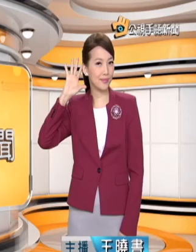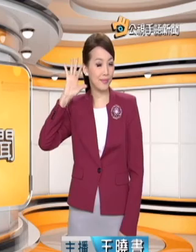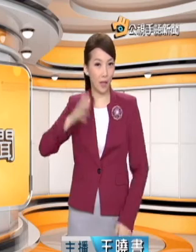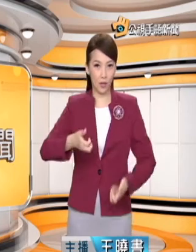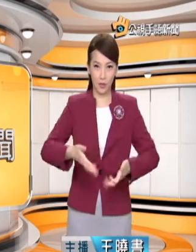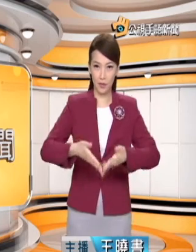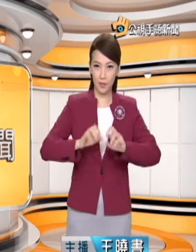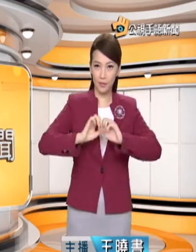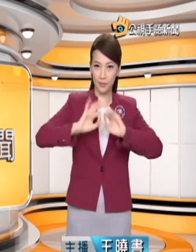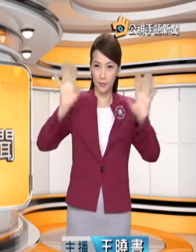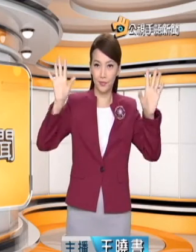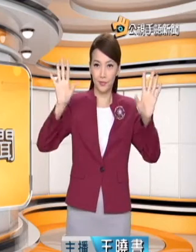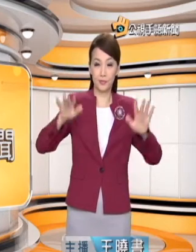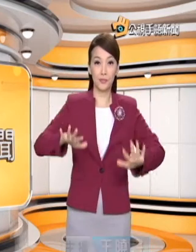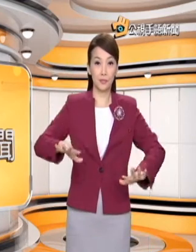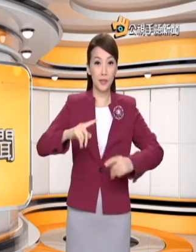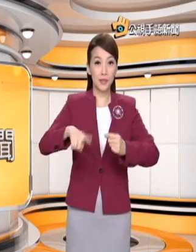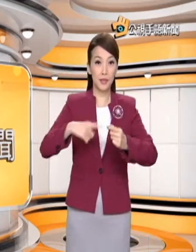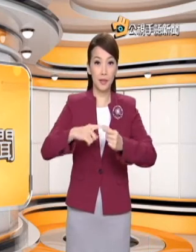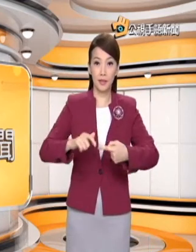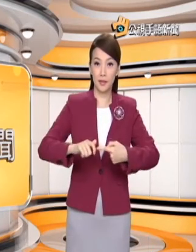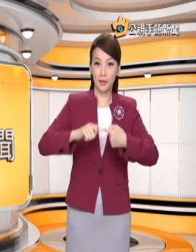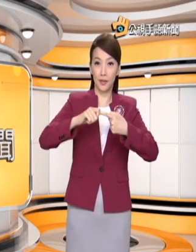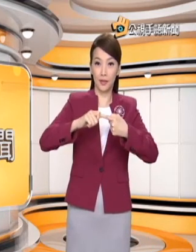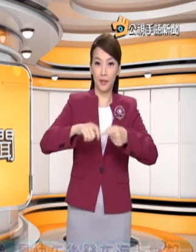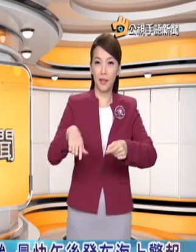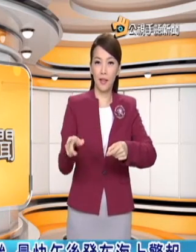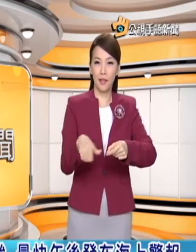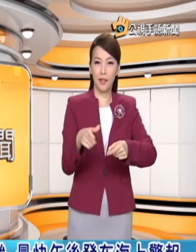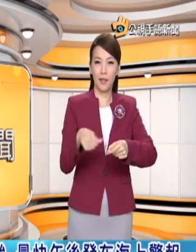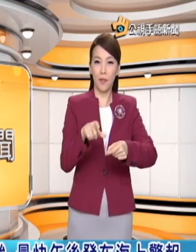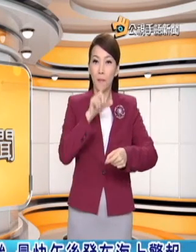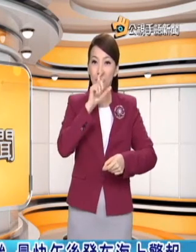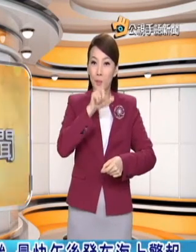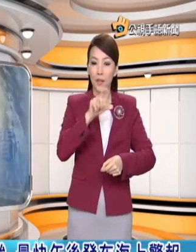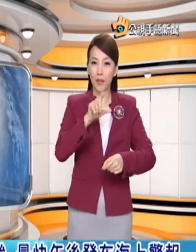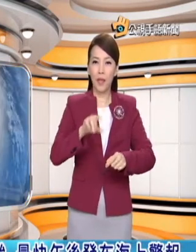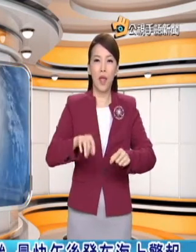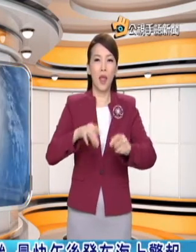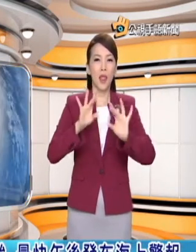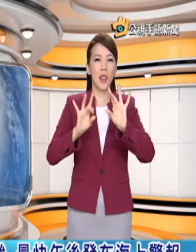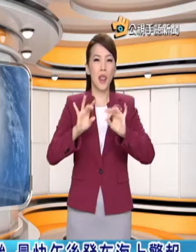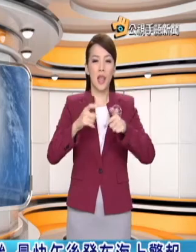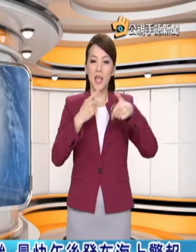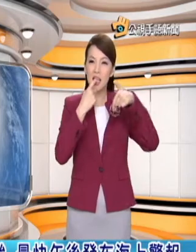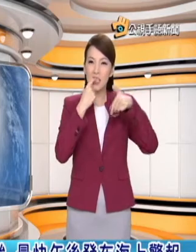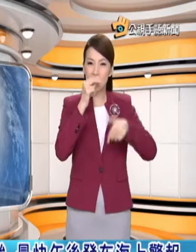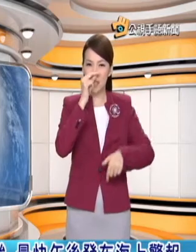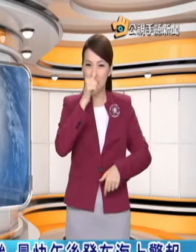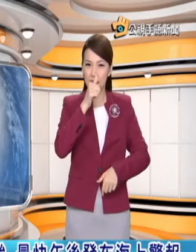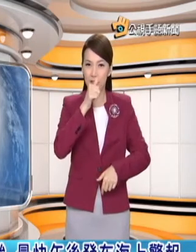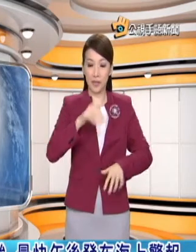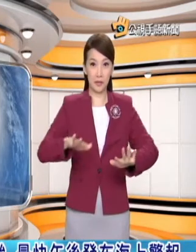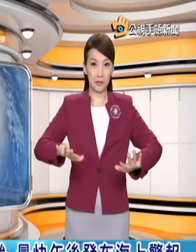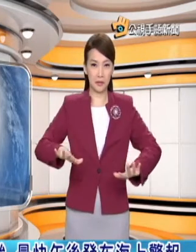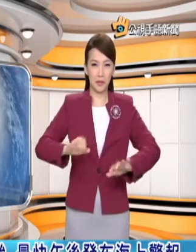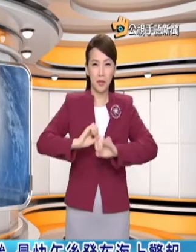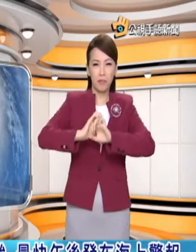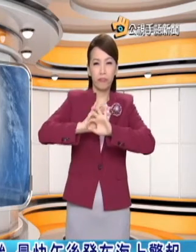新聞頭條馬上來關心今年第一號颱風尼伯特今天凌晨已經增強